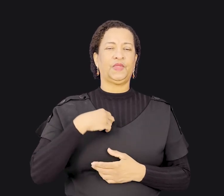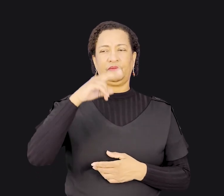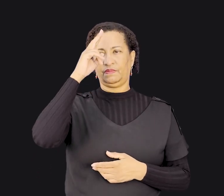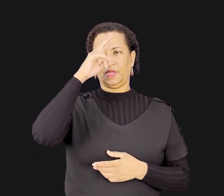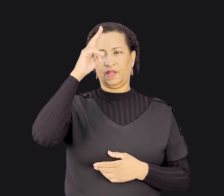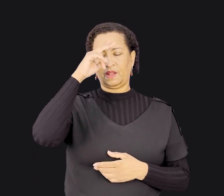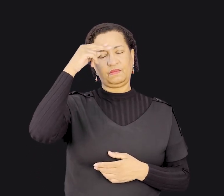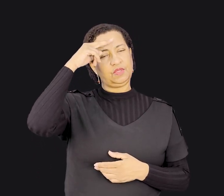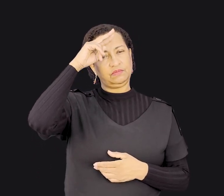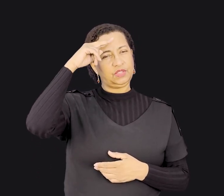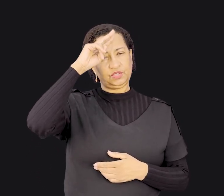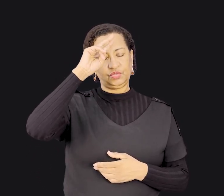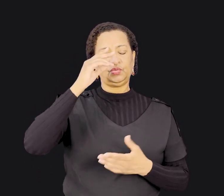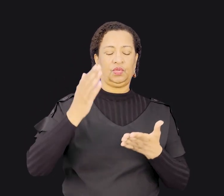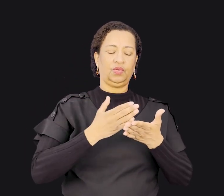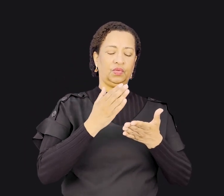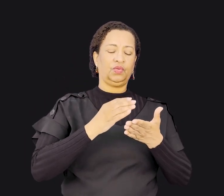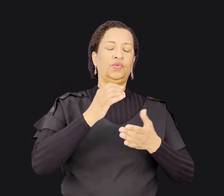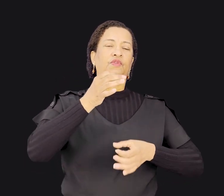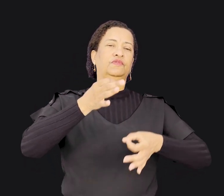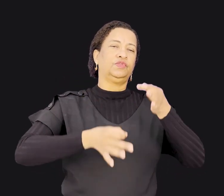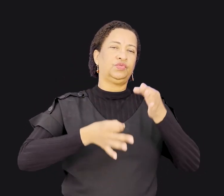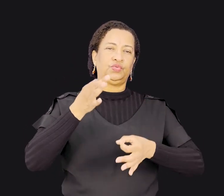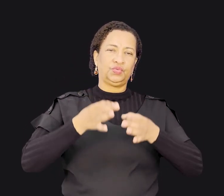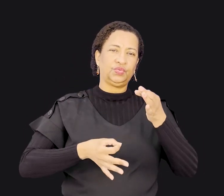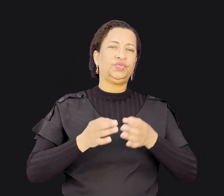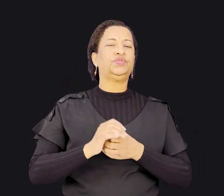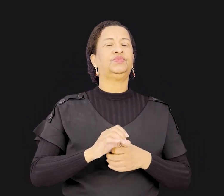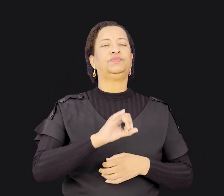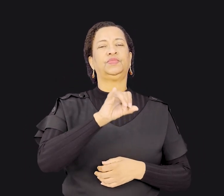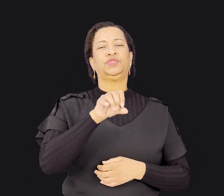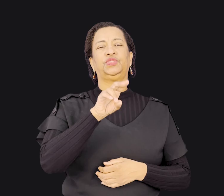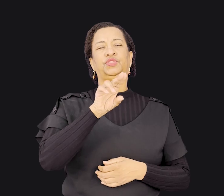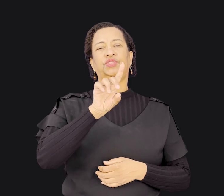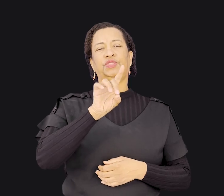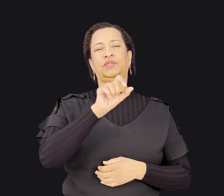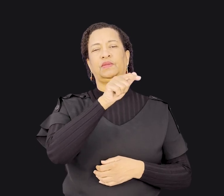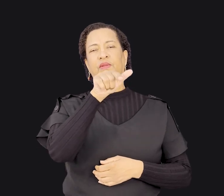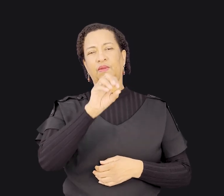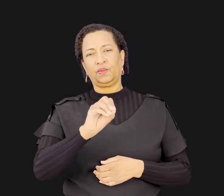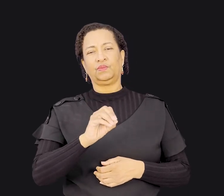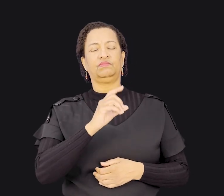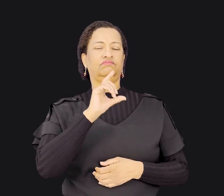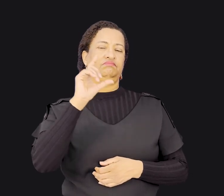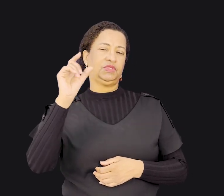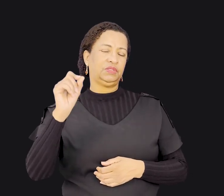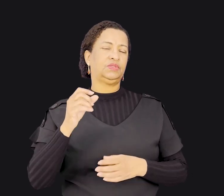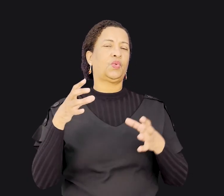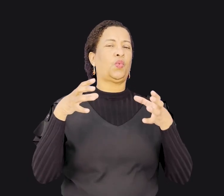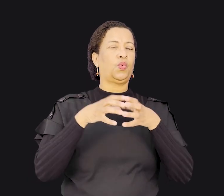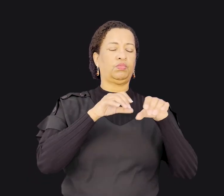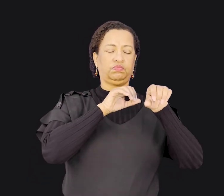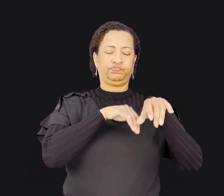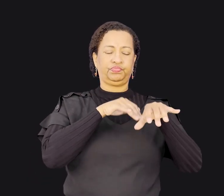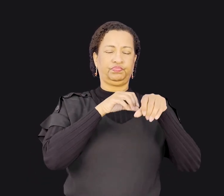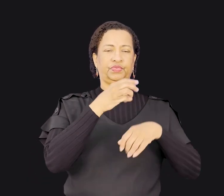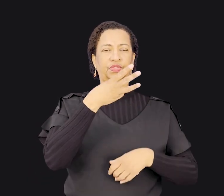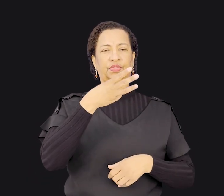lembra uma história do livro de Juízes, a história de Gideão. Gideão saiu com seu exército de